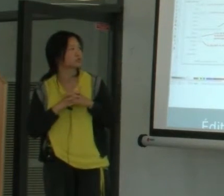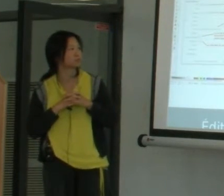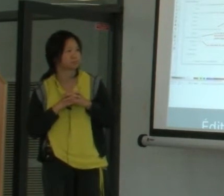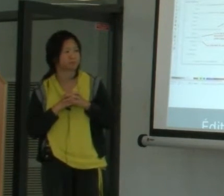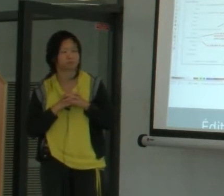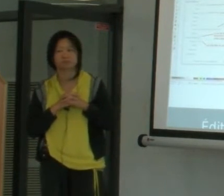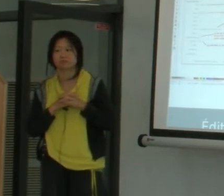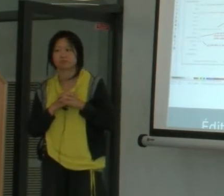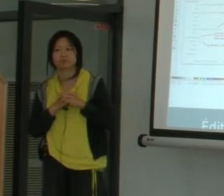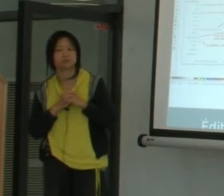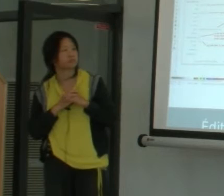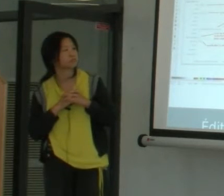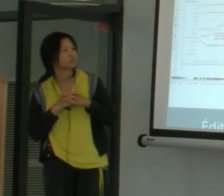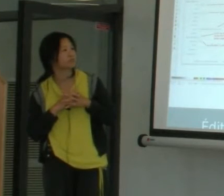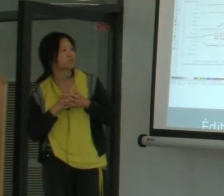change.